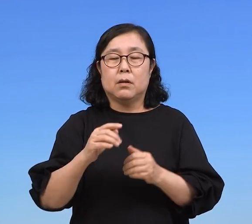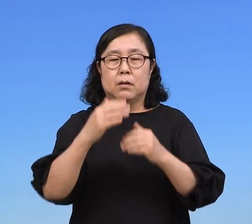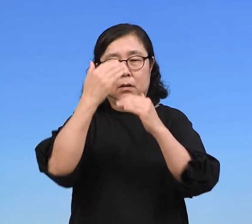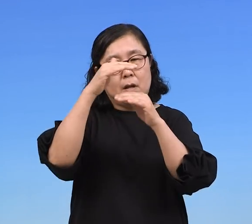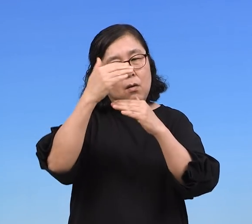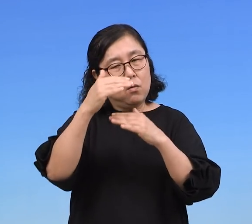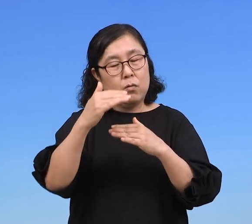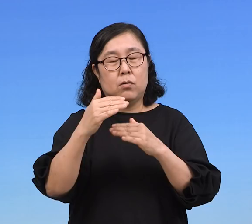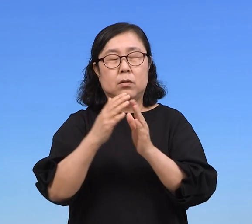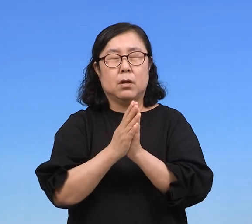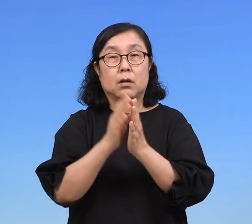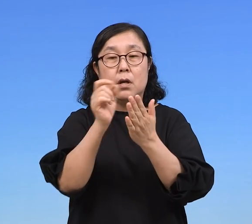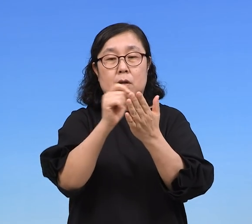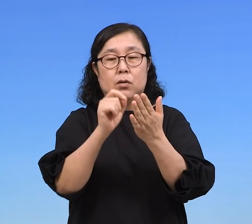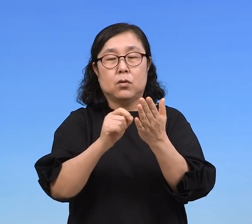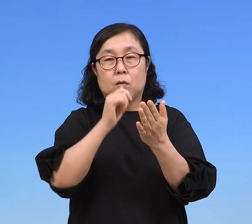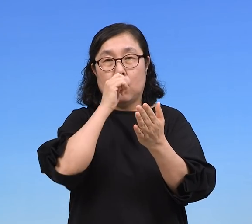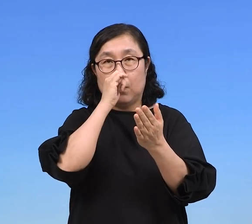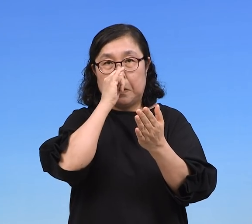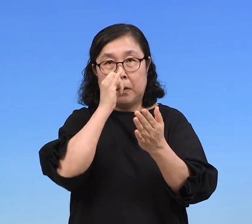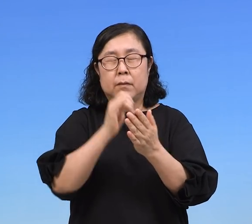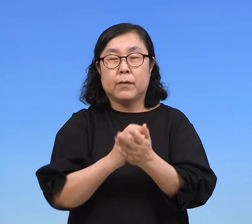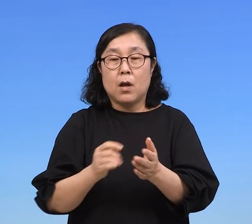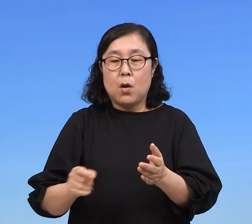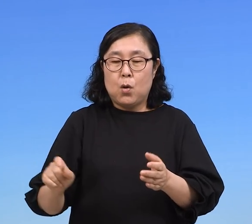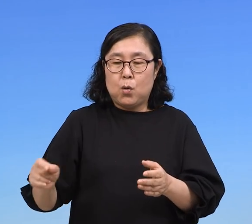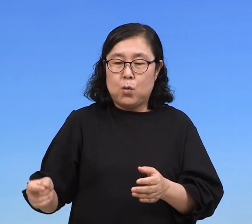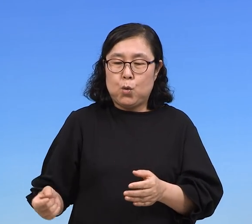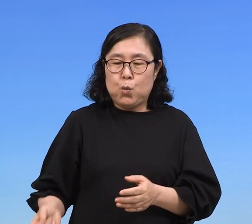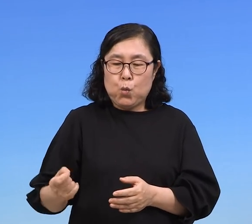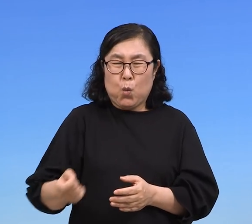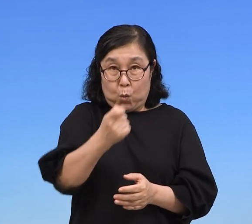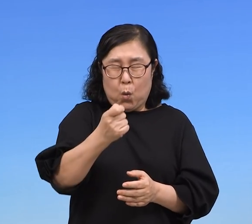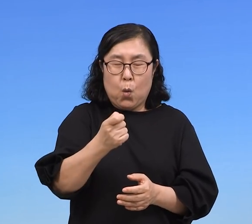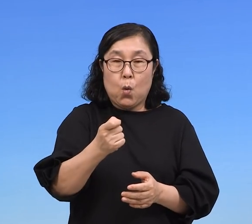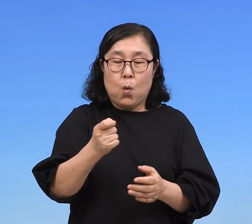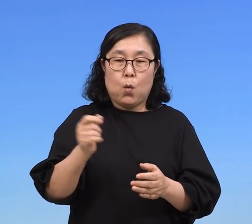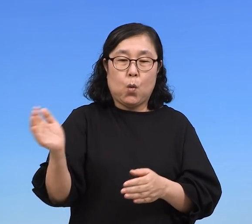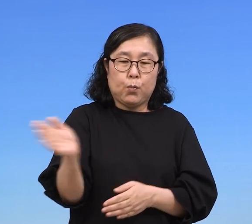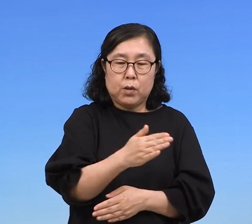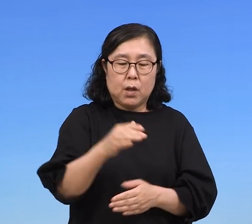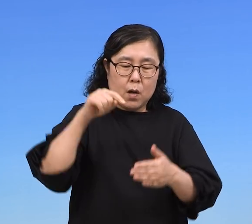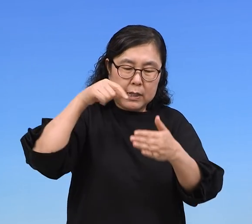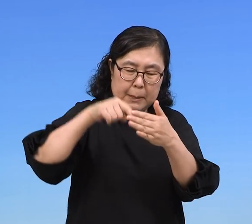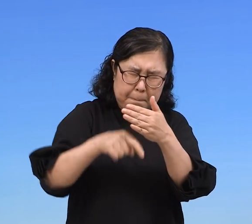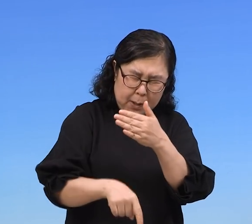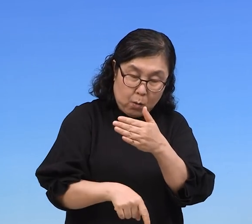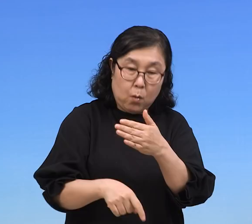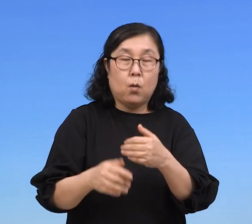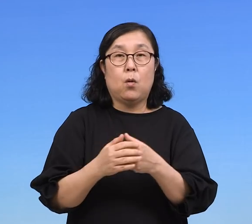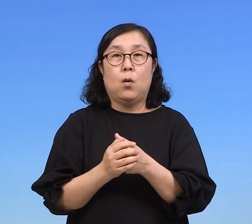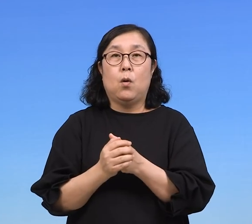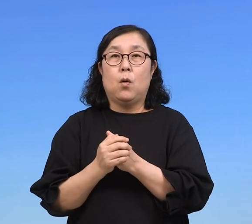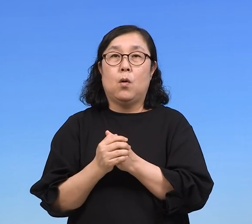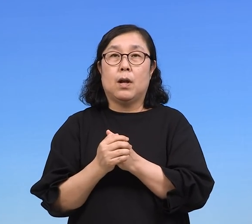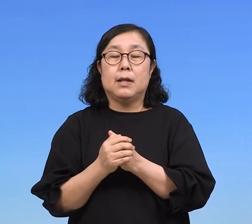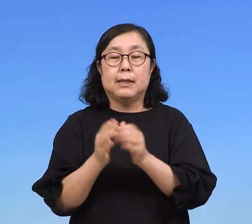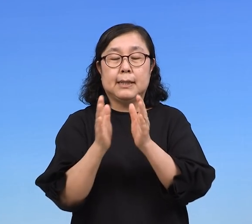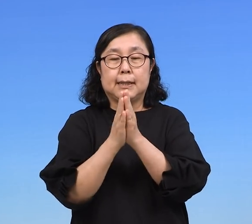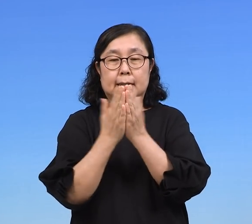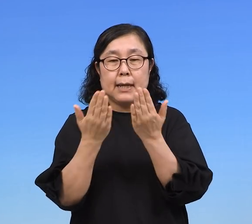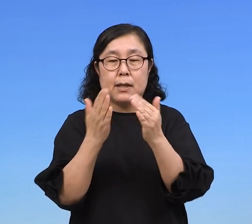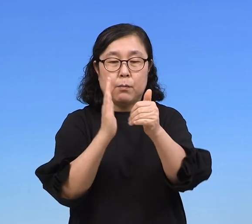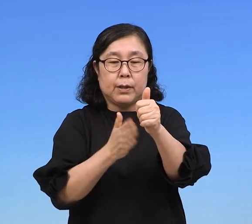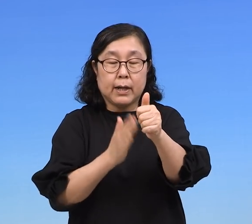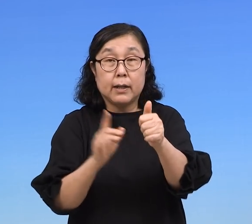이런 내용을 다루고 있는 그 속도에서 깊이로, 이런 제목의 책이 있는데요, 이 속도에서 깊이로라는 이 책에서